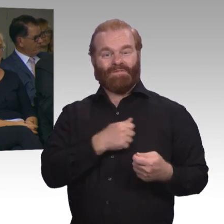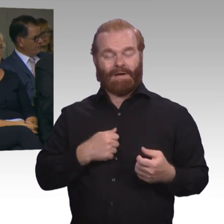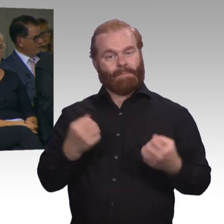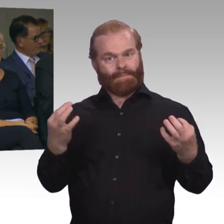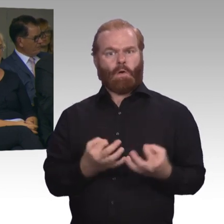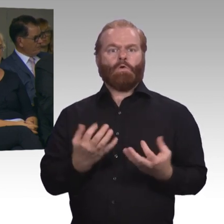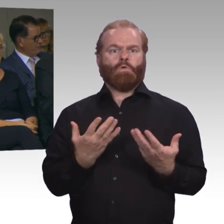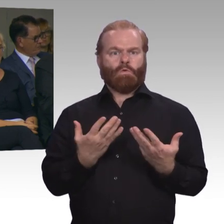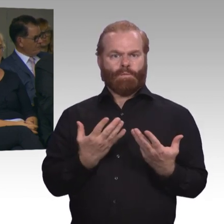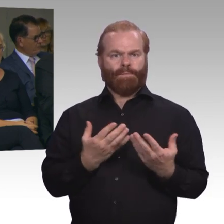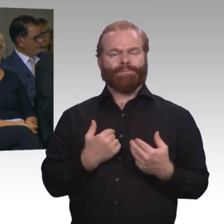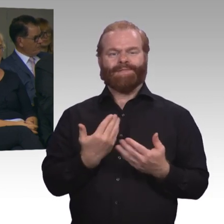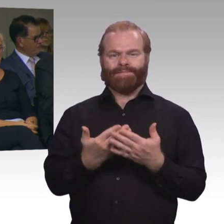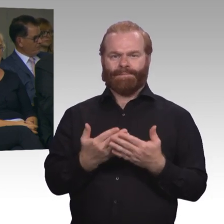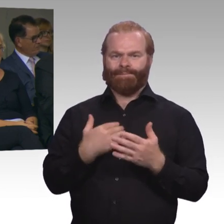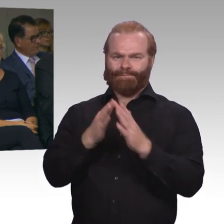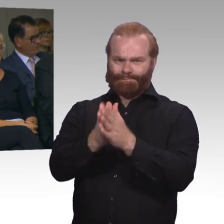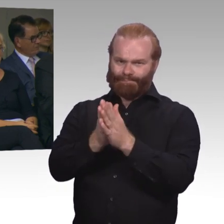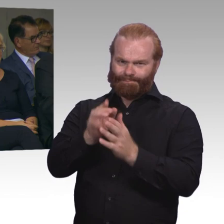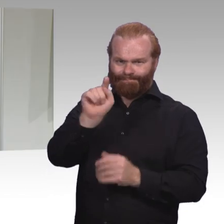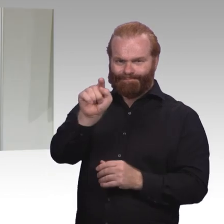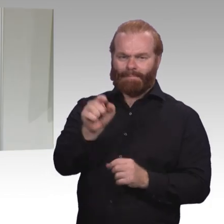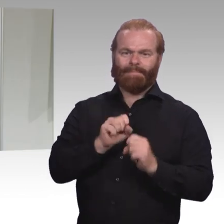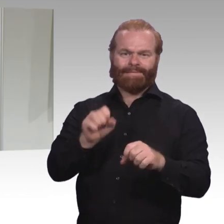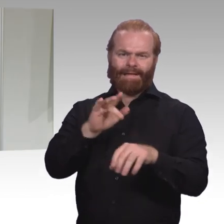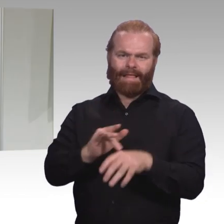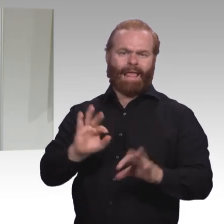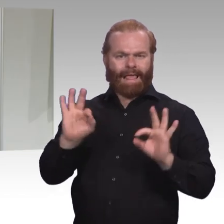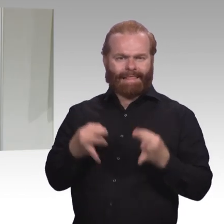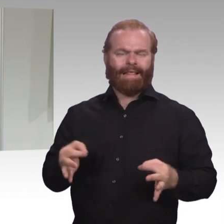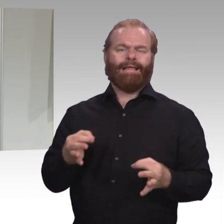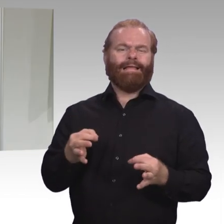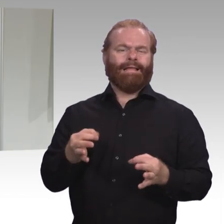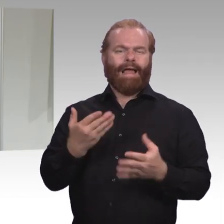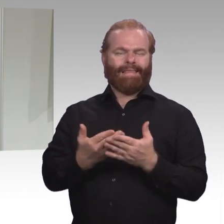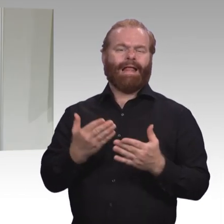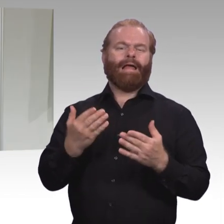braucht. Sorgen Sie dafür, dass Verwaltung und Ministerium endlich